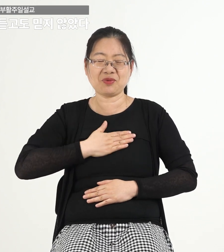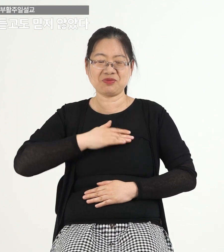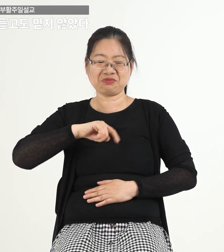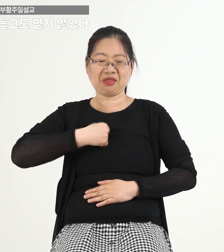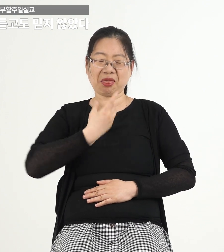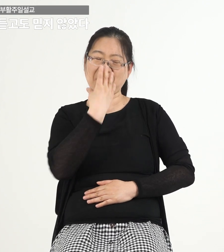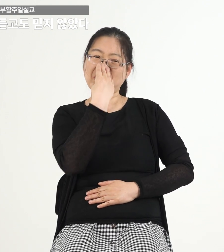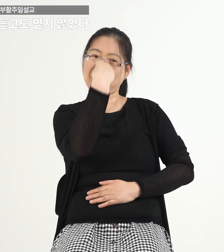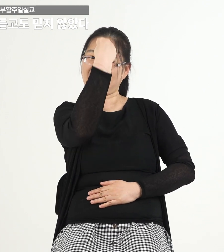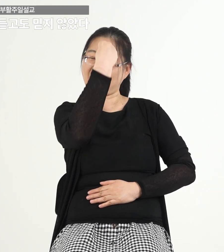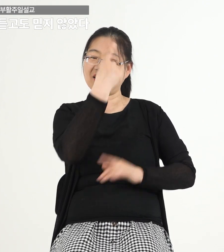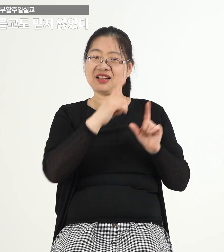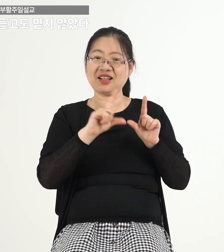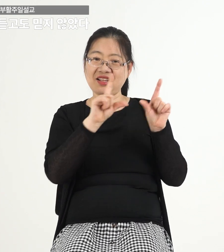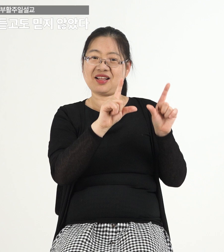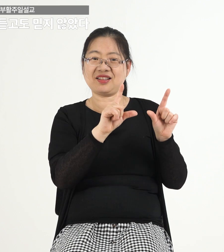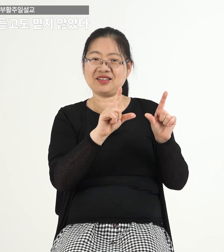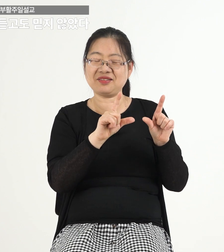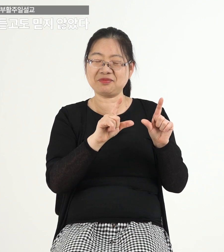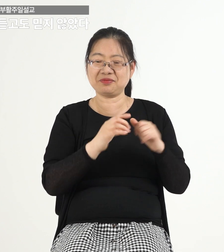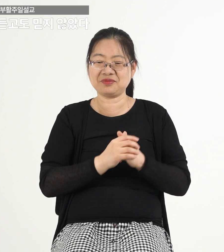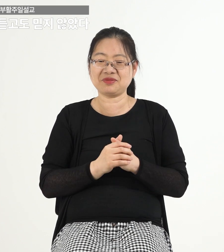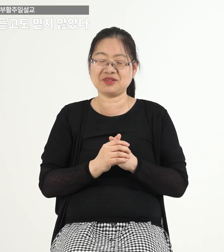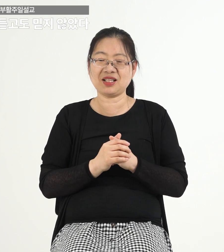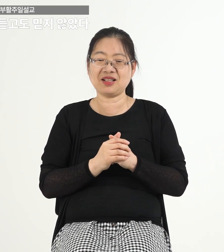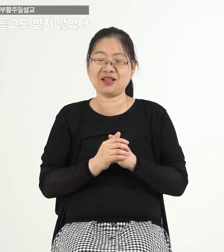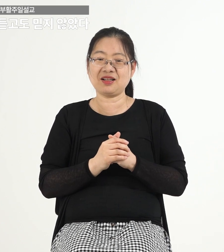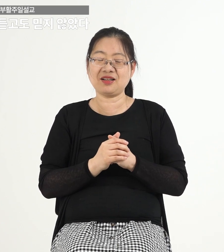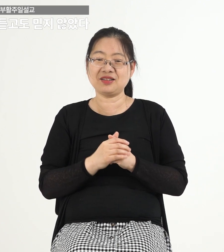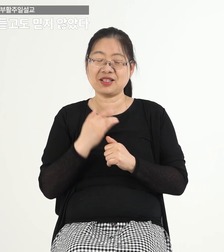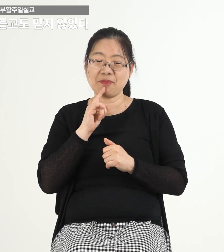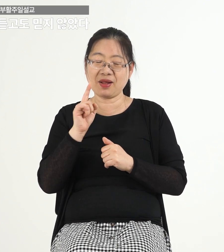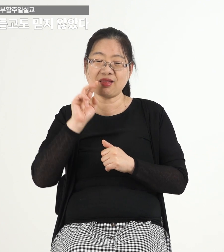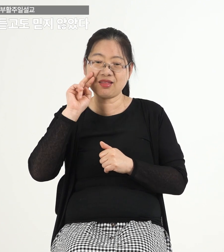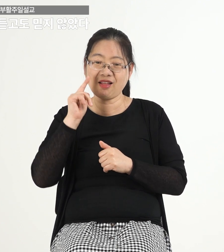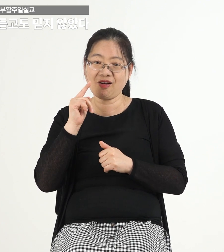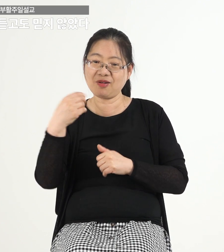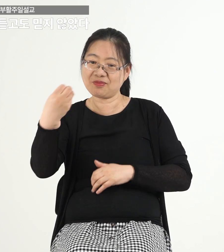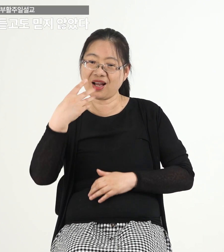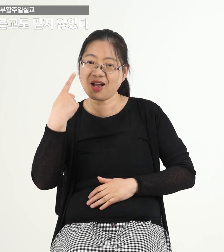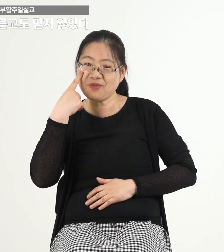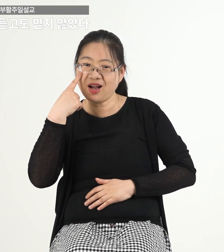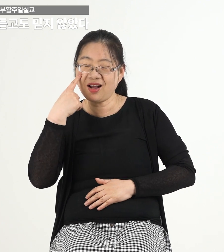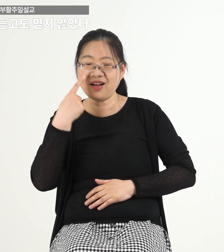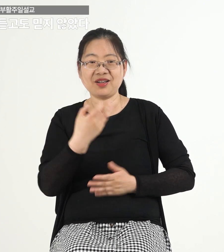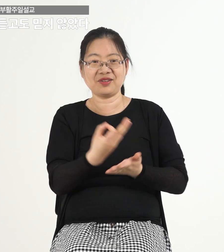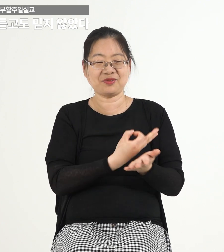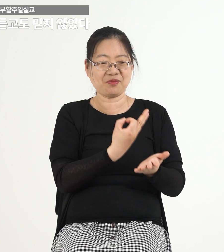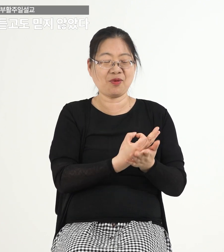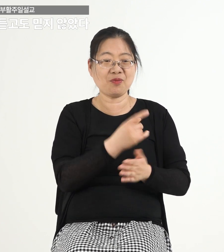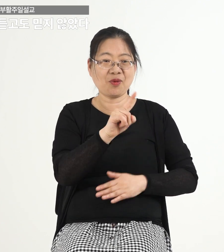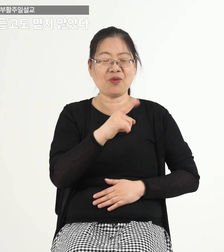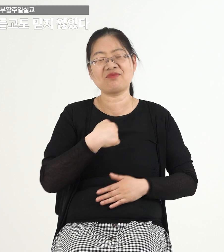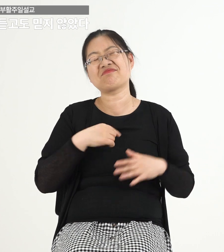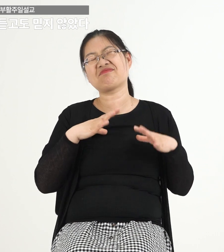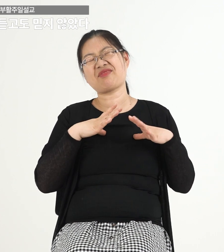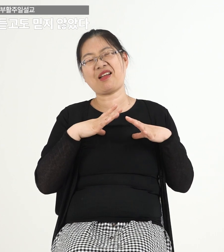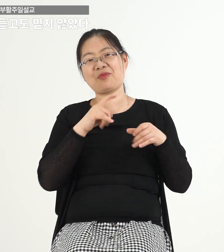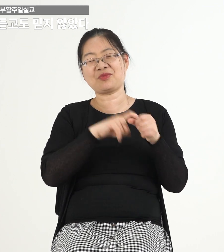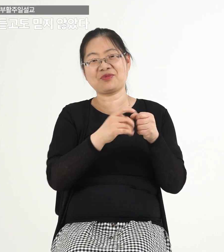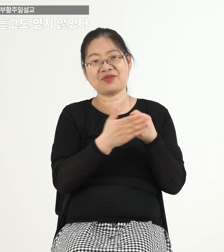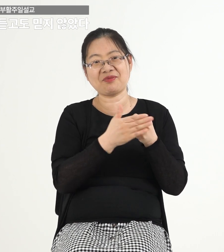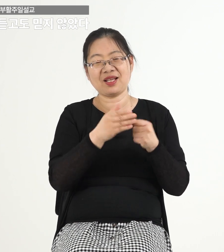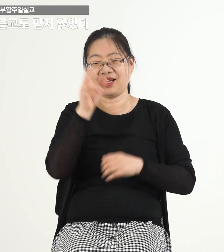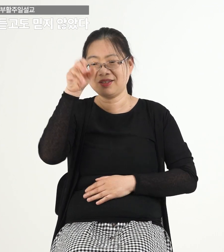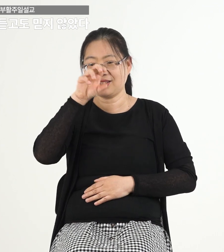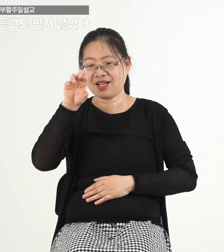재미로 사는 거예요. 뭐 아니면 아니라고 해보세요. 예? 돈 버는 것도 다 그것 때문에 버는 거예요.